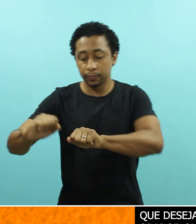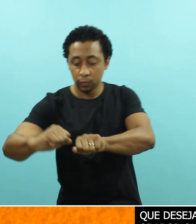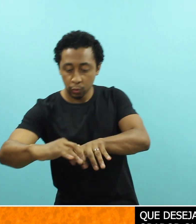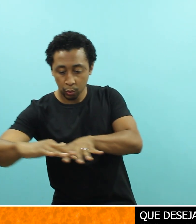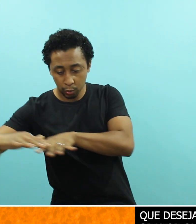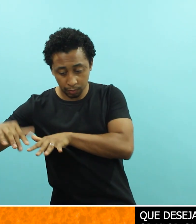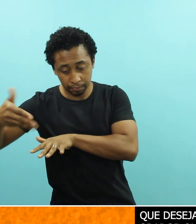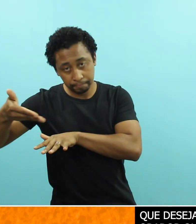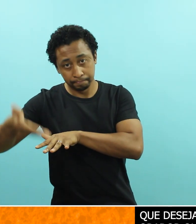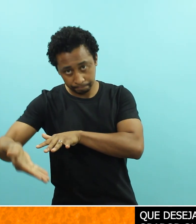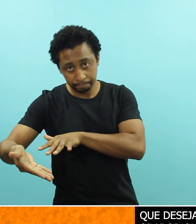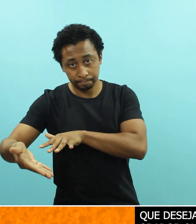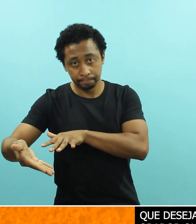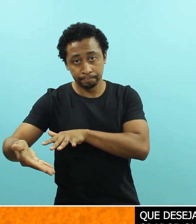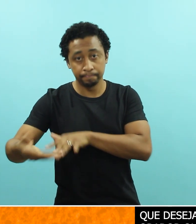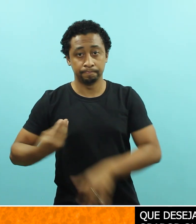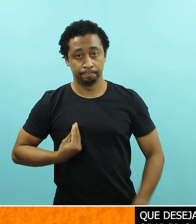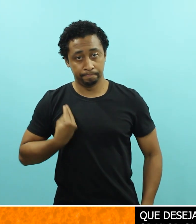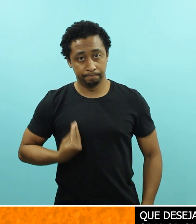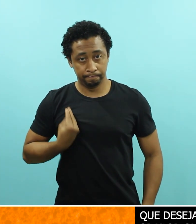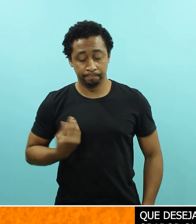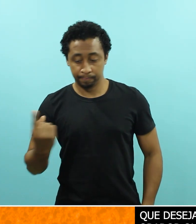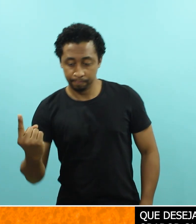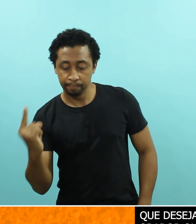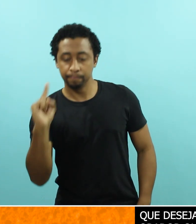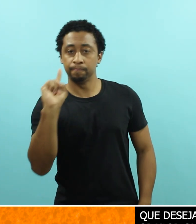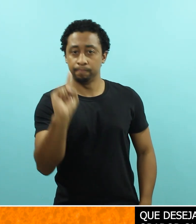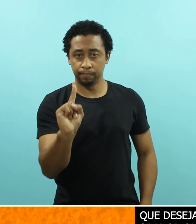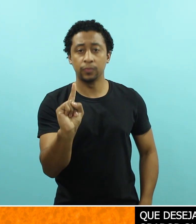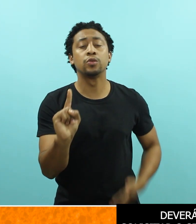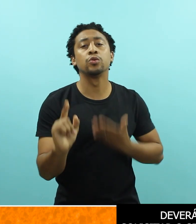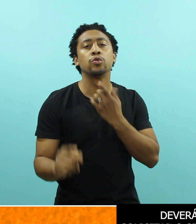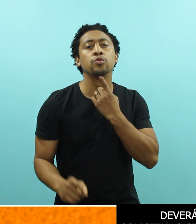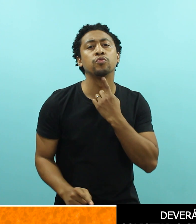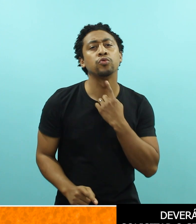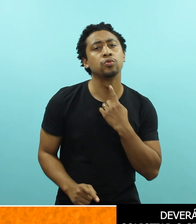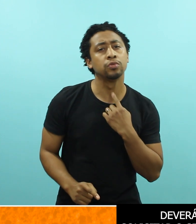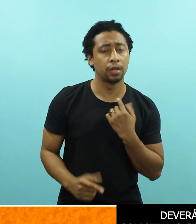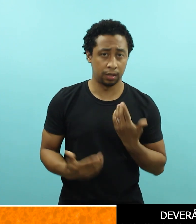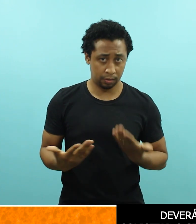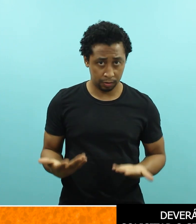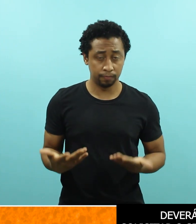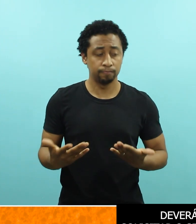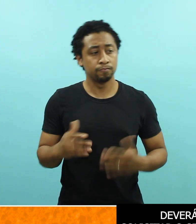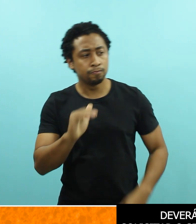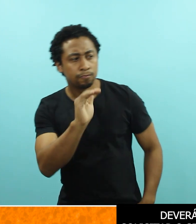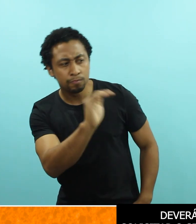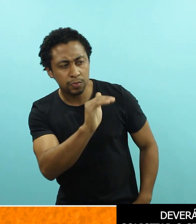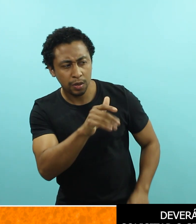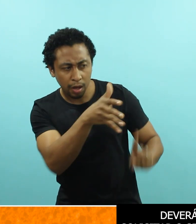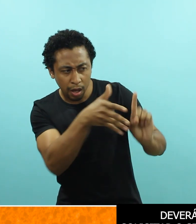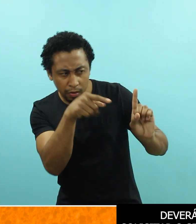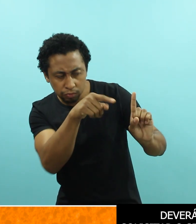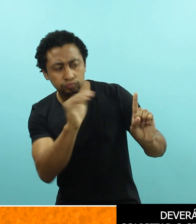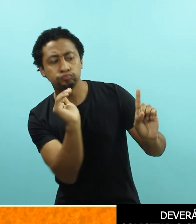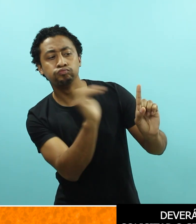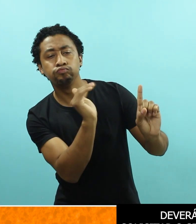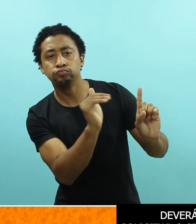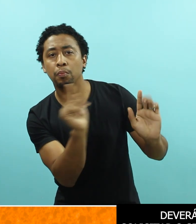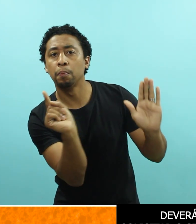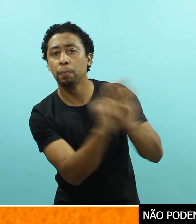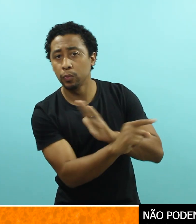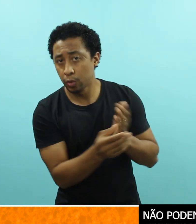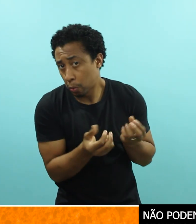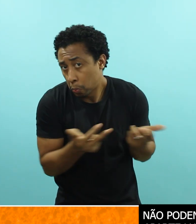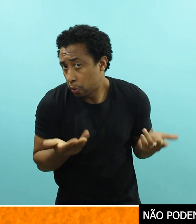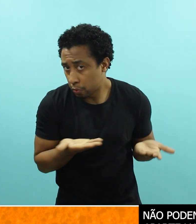desejar apartear um orador ou uma oradora deverá primeiro solicitar o seu